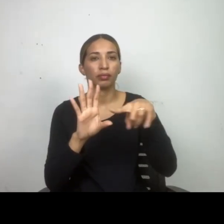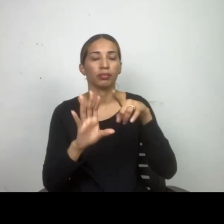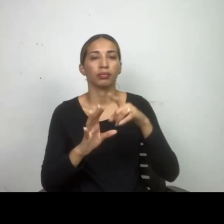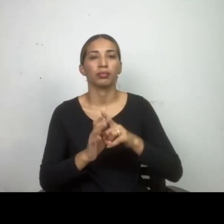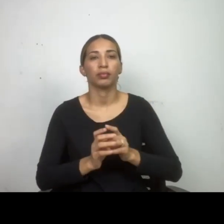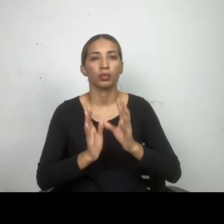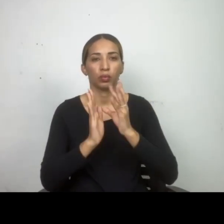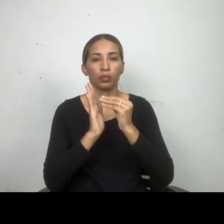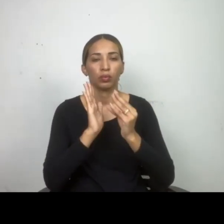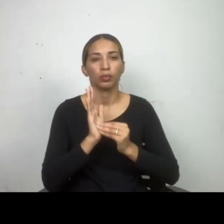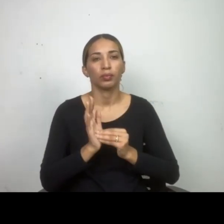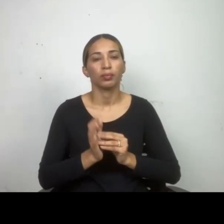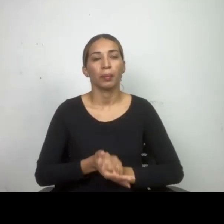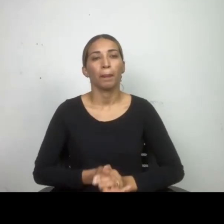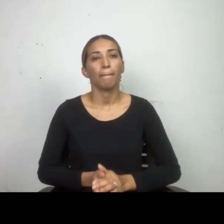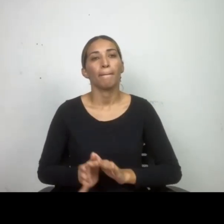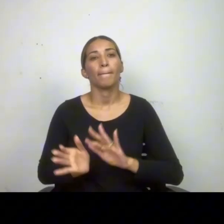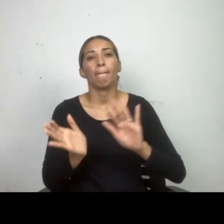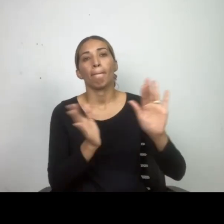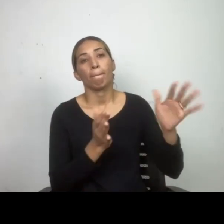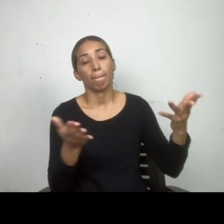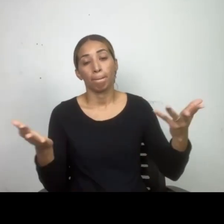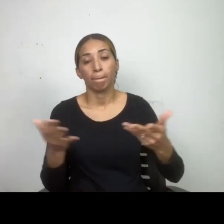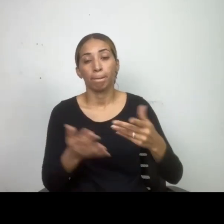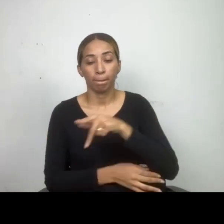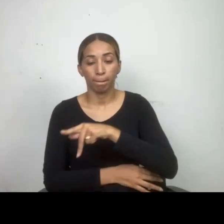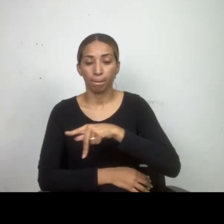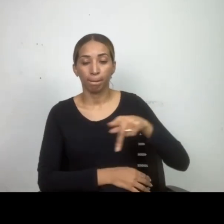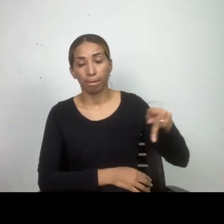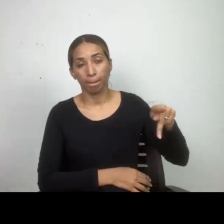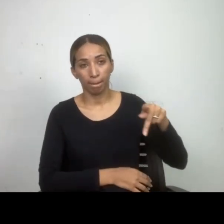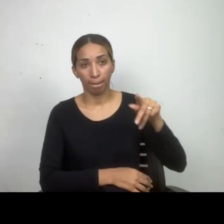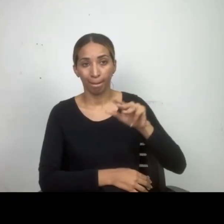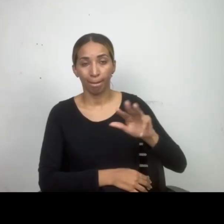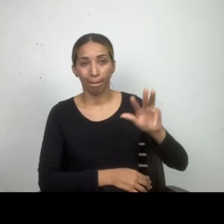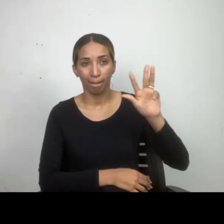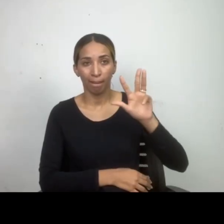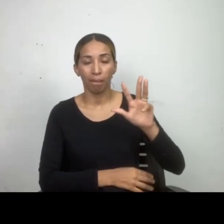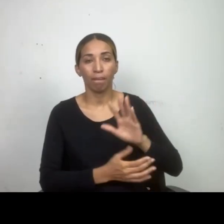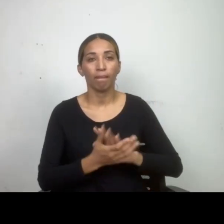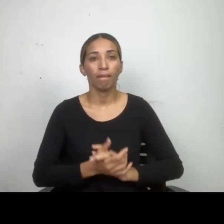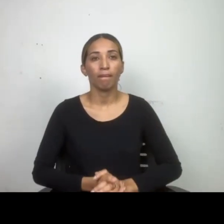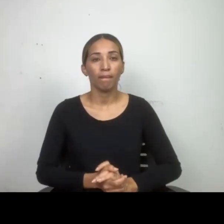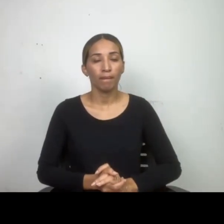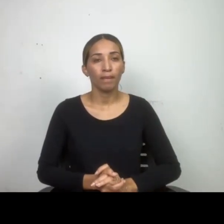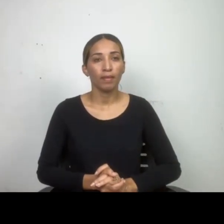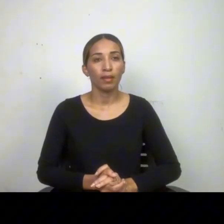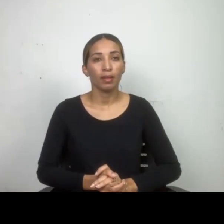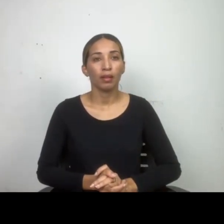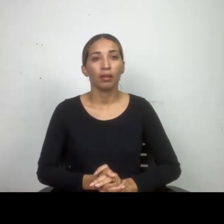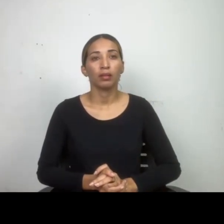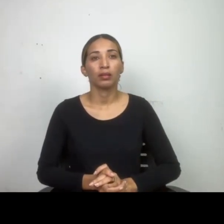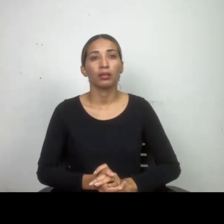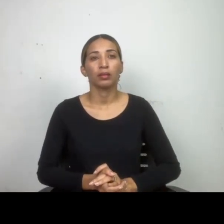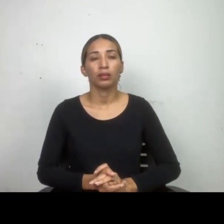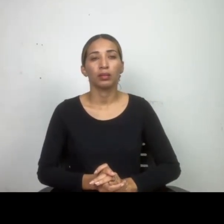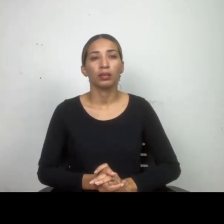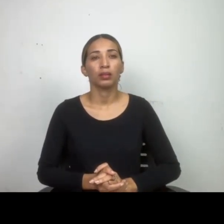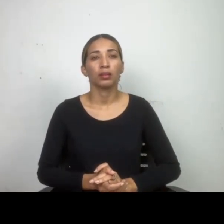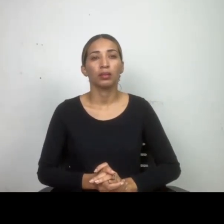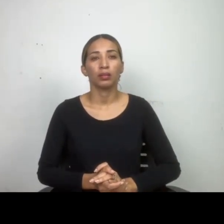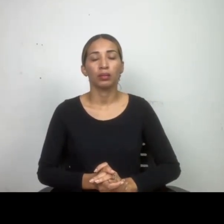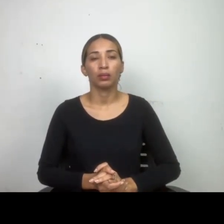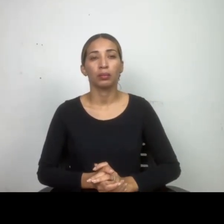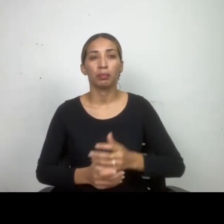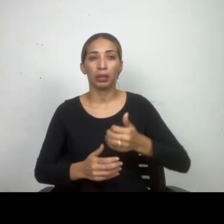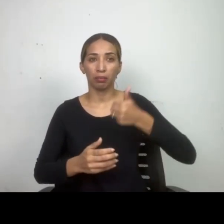O atual governo, né, no seu primeiro mandato, ele já começou mal das pernas, né, assim,